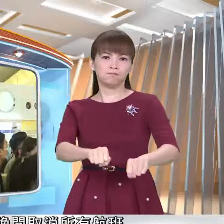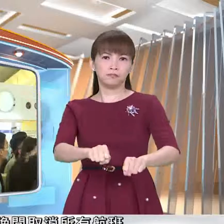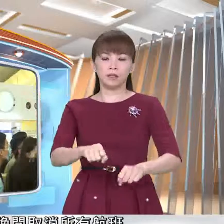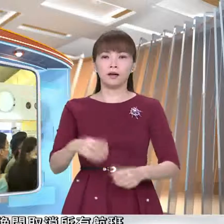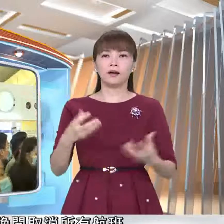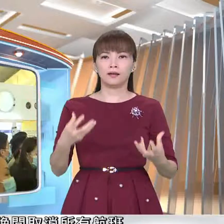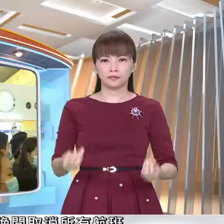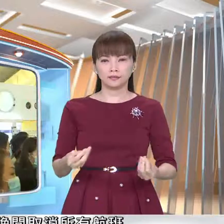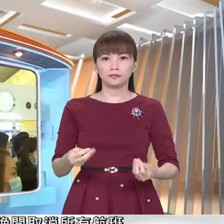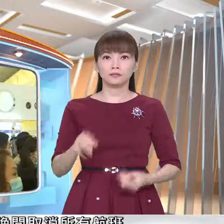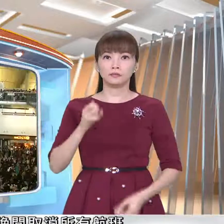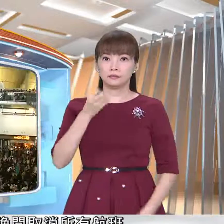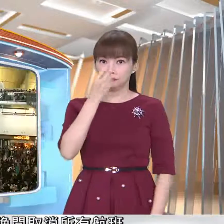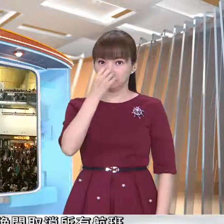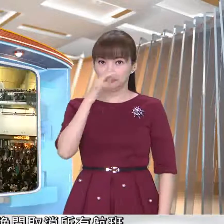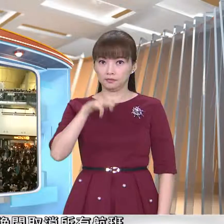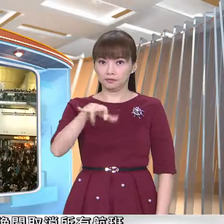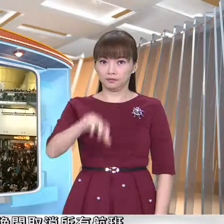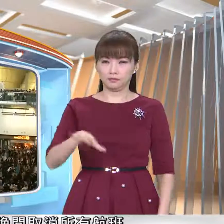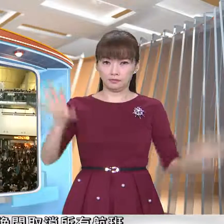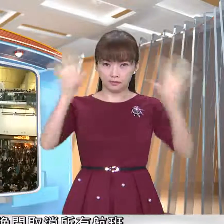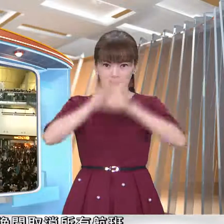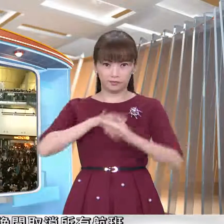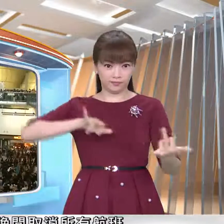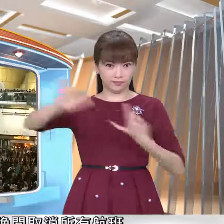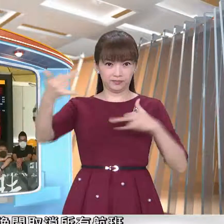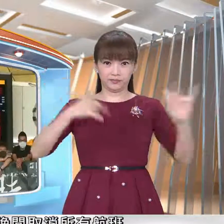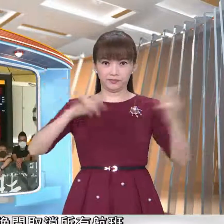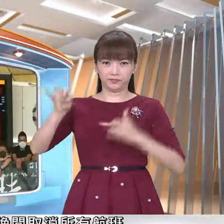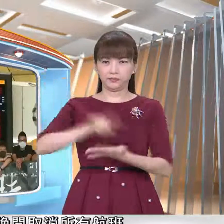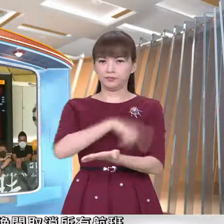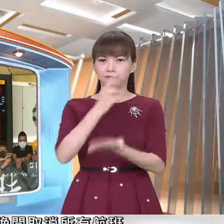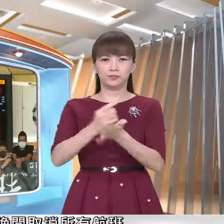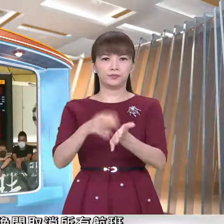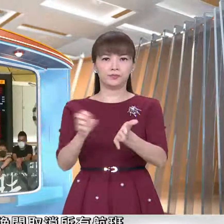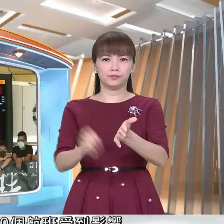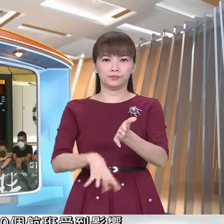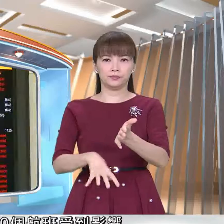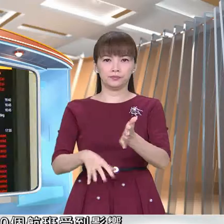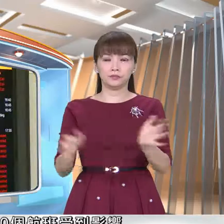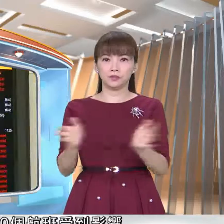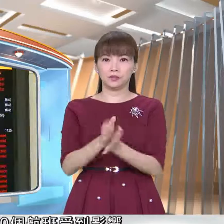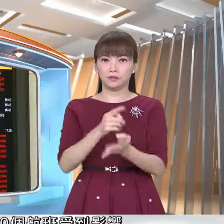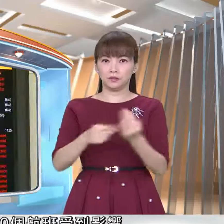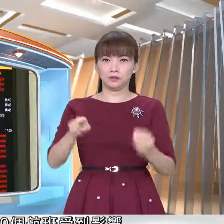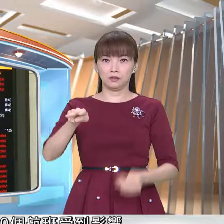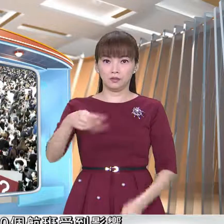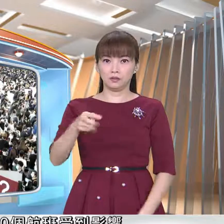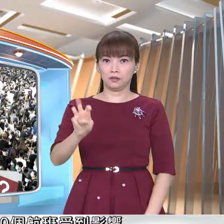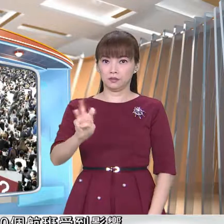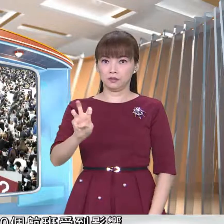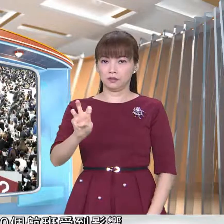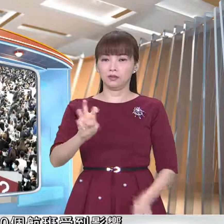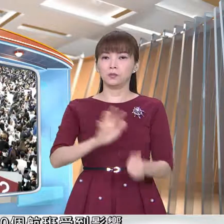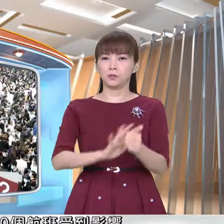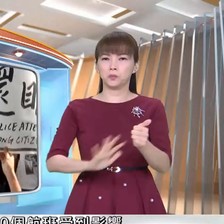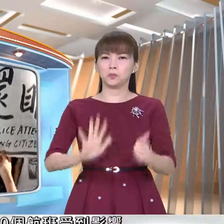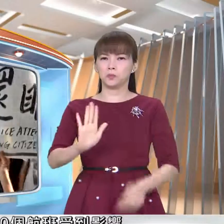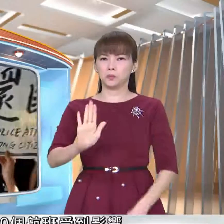使香港机场晚间取消了所有的航班，总共有超过230个航班